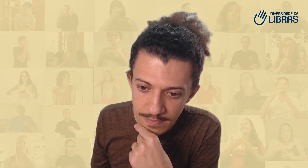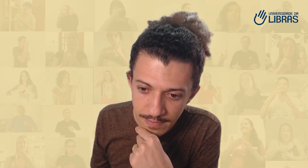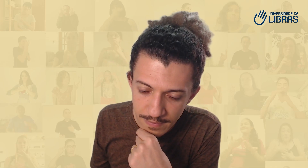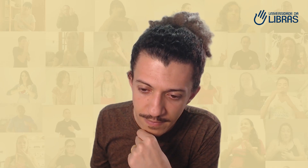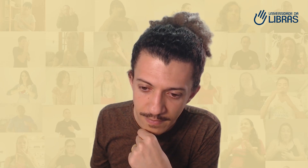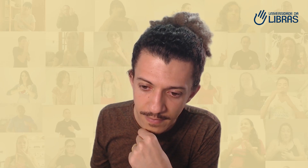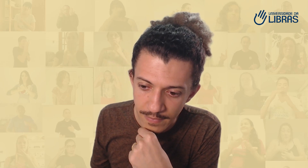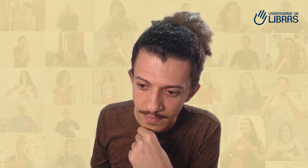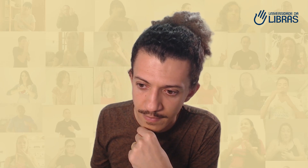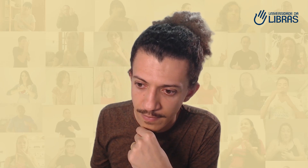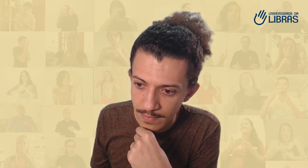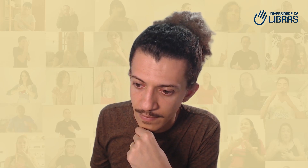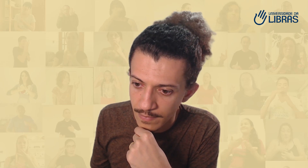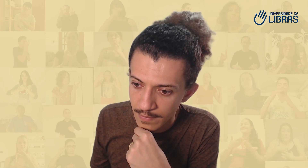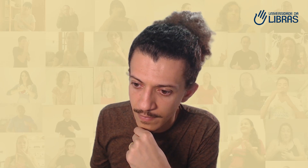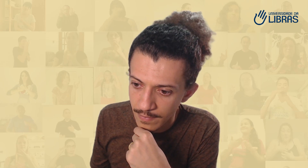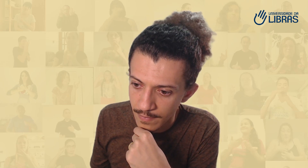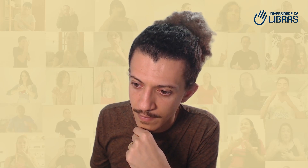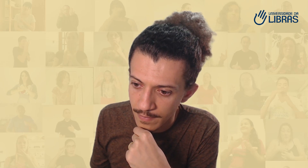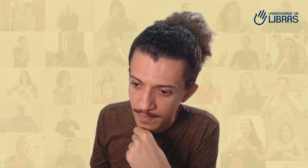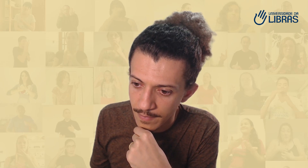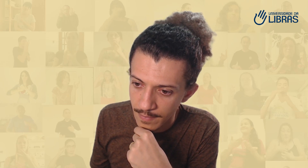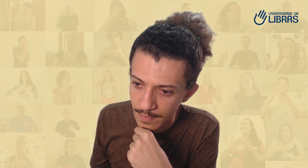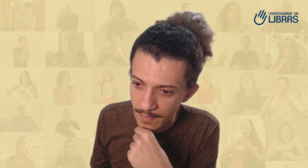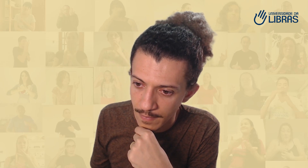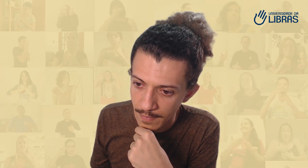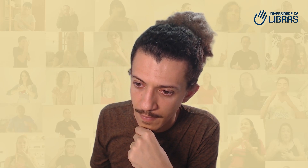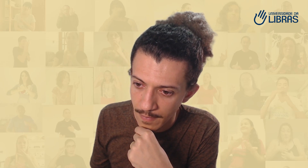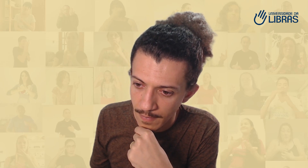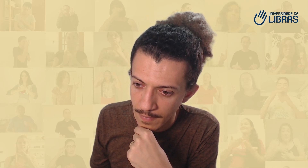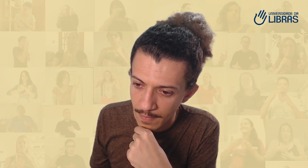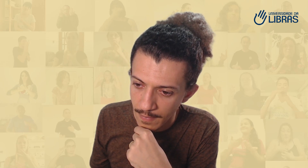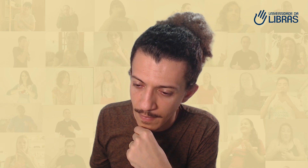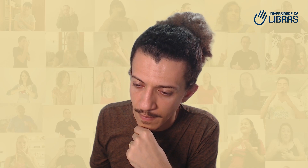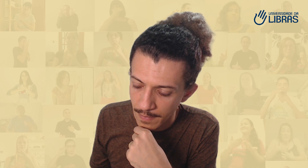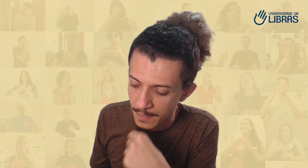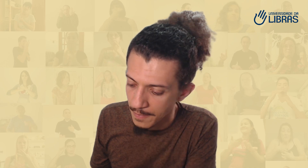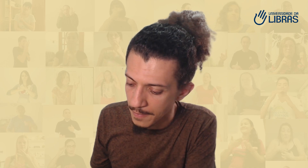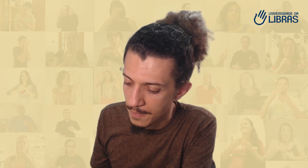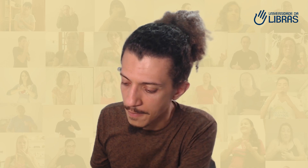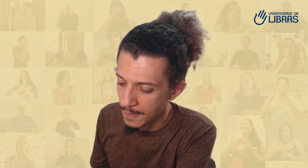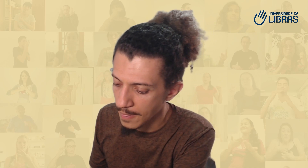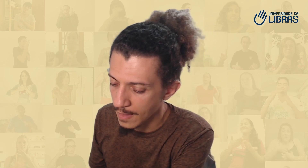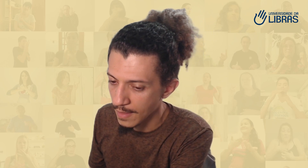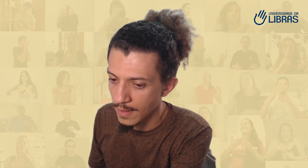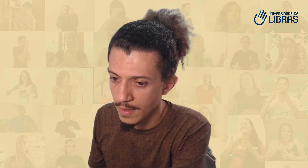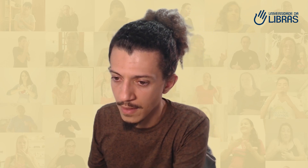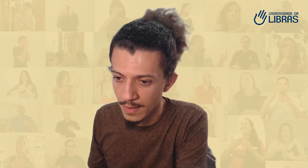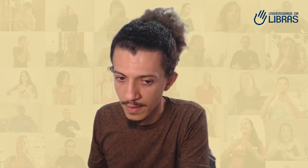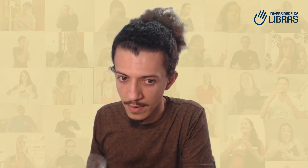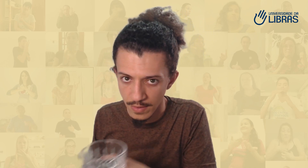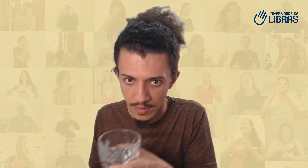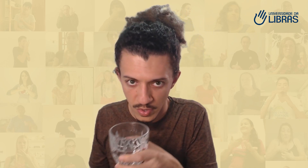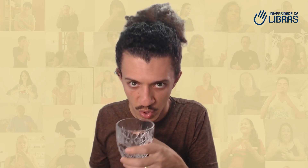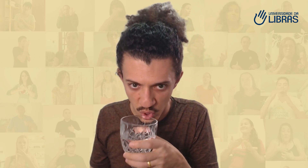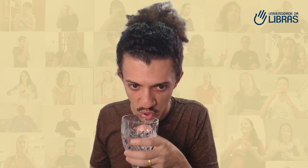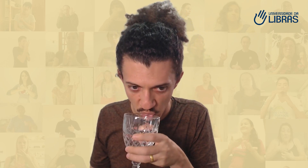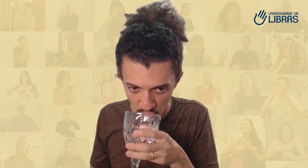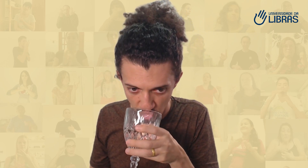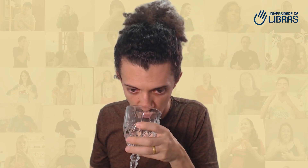O Pedro também nos enviou uma pergunta por e-mail. Ele perguntou assim: tenho um colega de trabalho surdo, acho